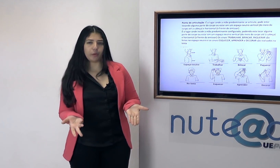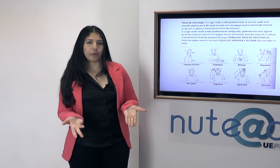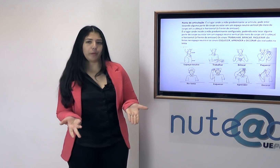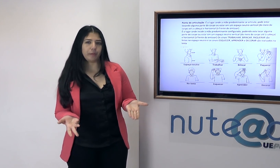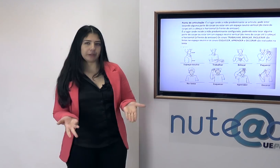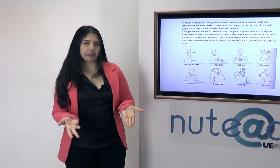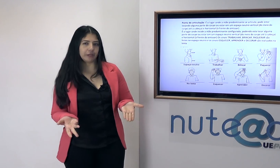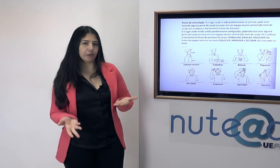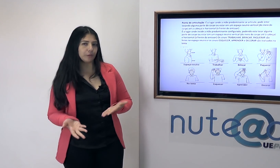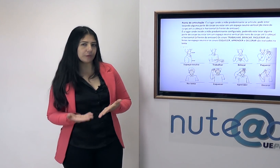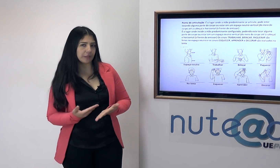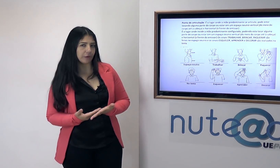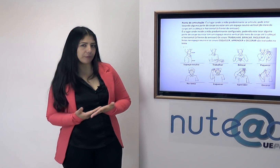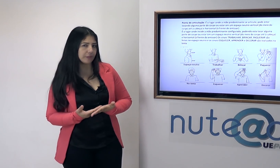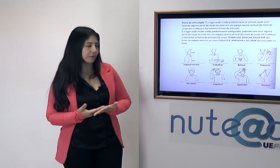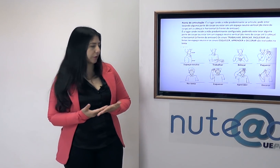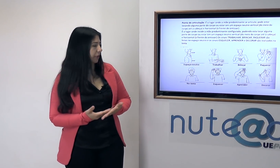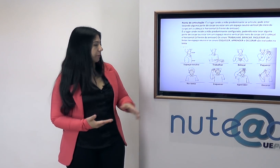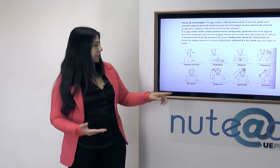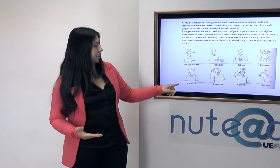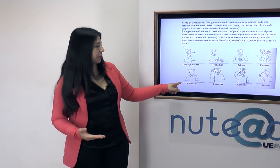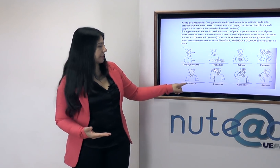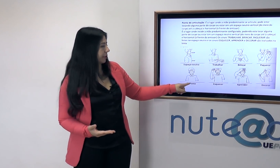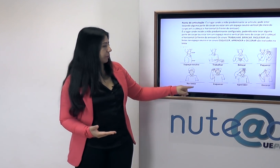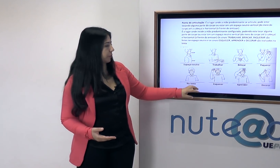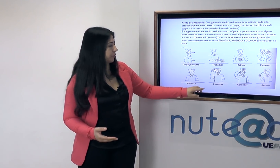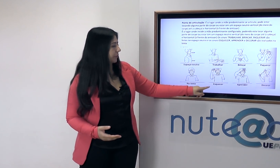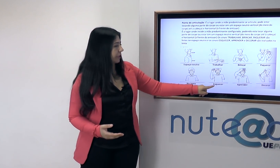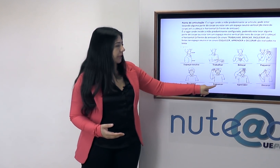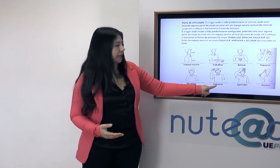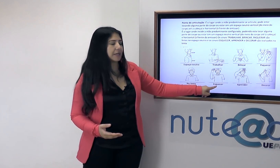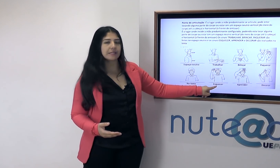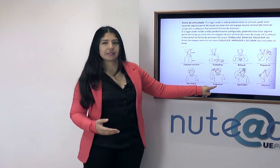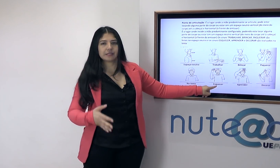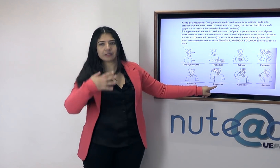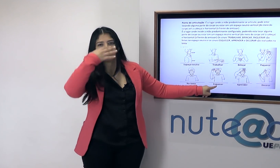corpo para ter um sinal específico em Libras. Por exemplo, esquecer,